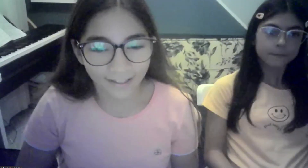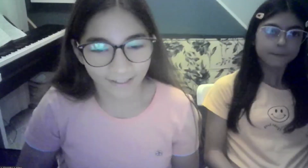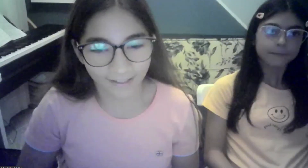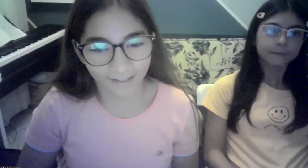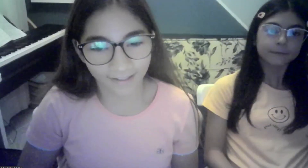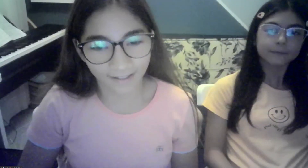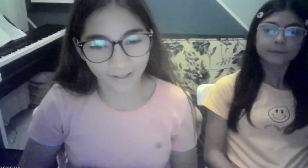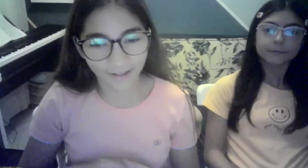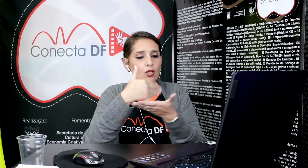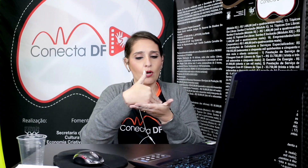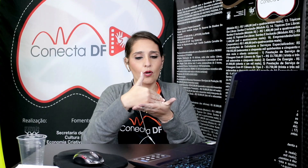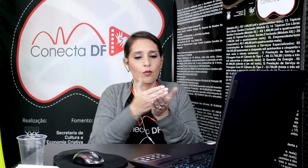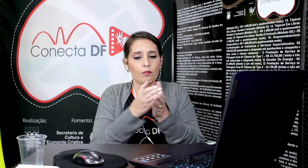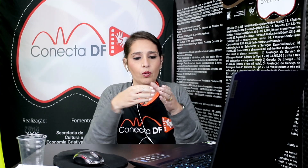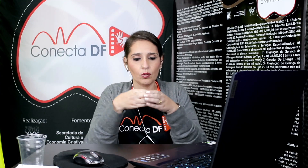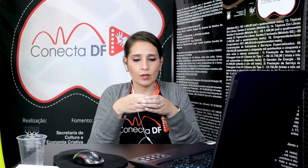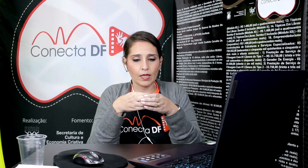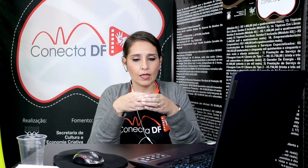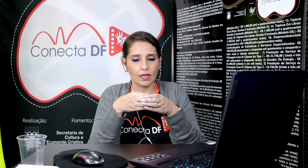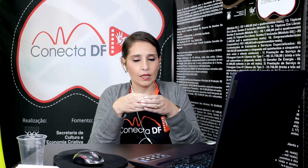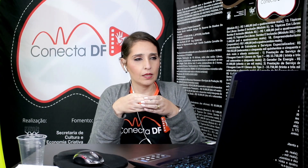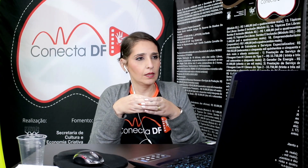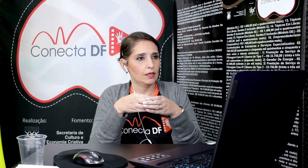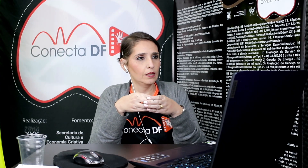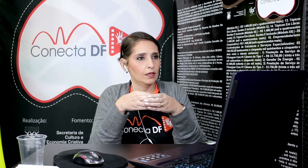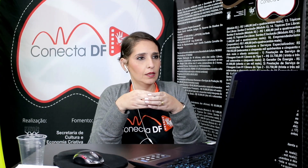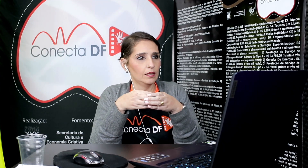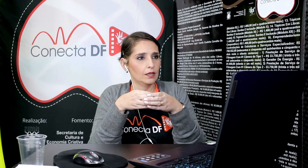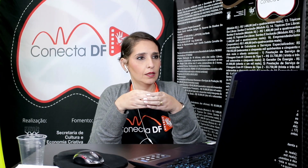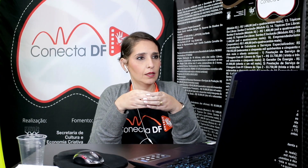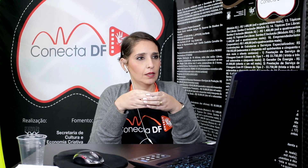Bolo na caneca. Faz assim, ó, bolo na caneca.